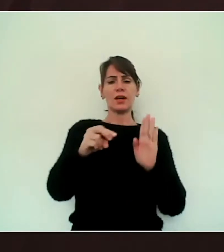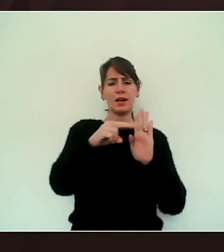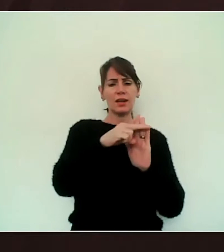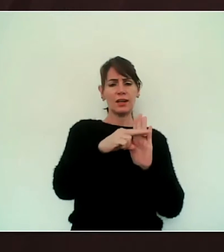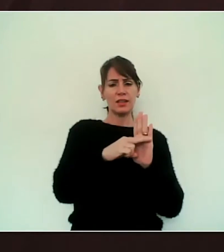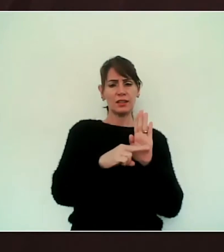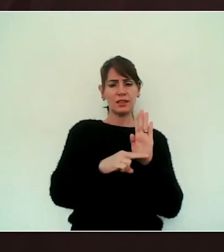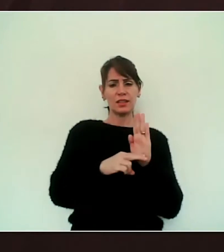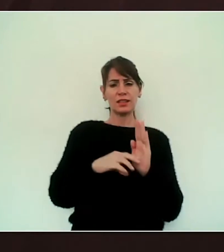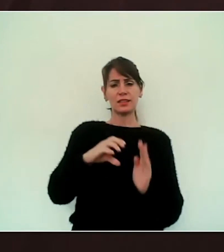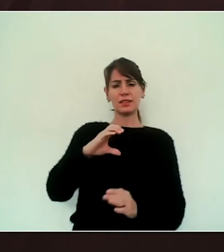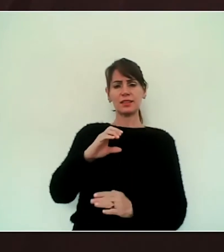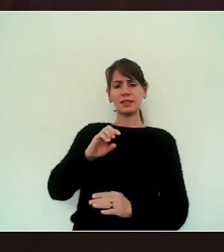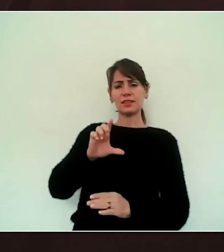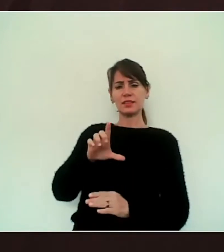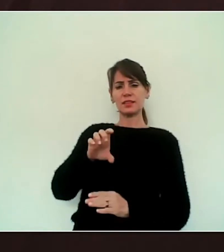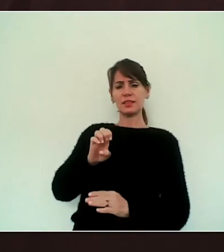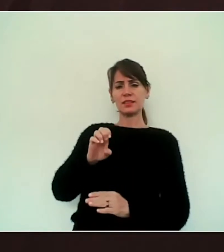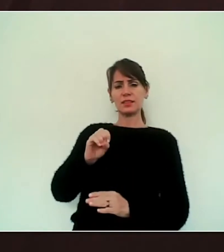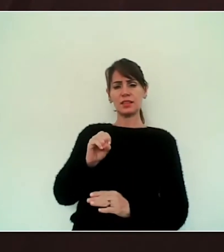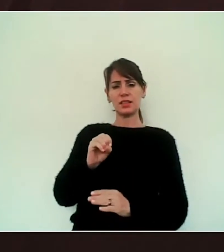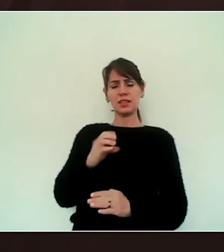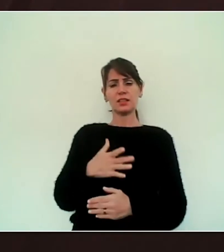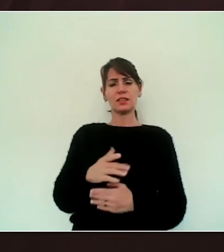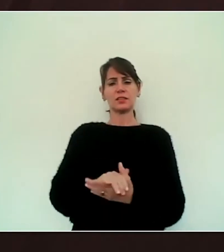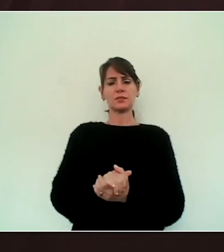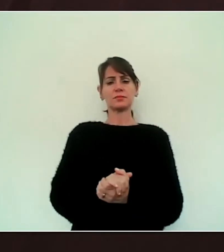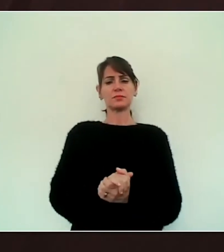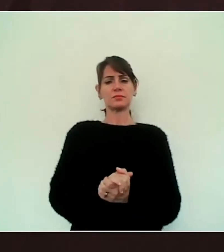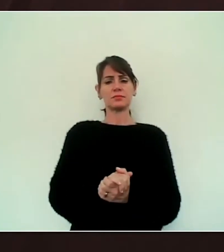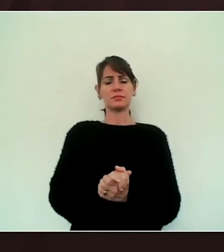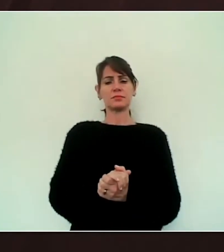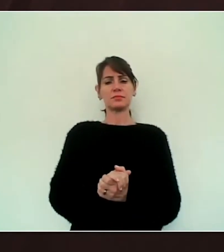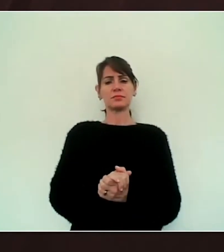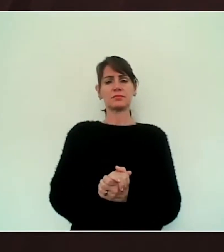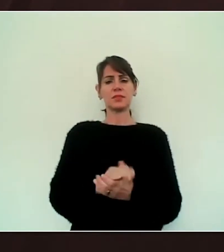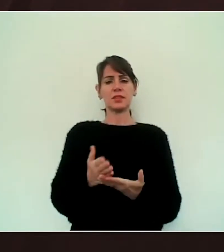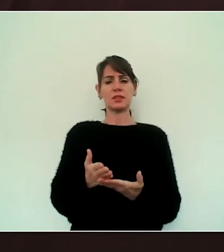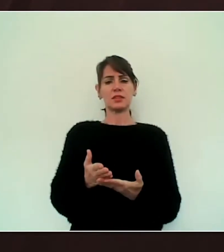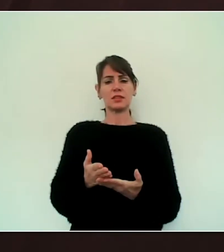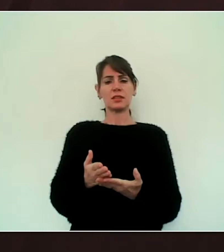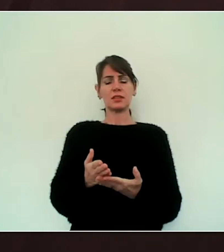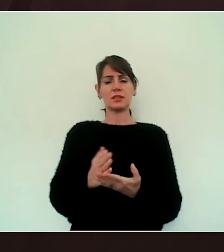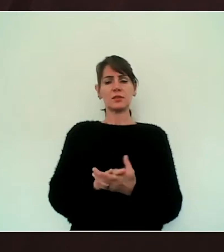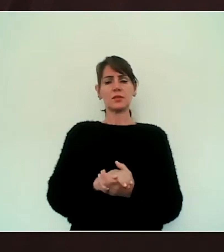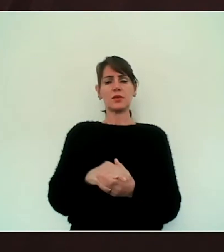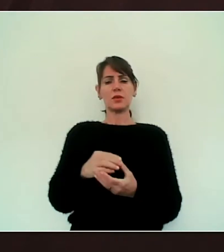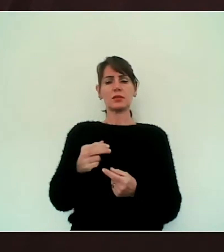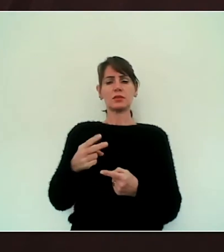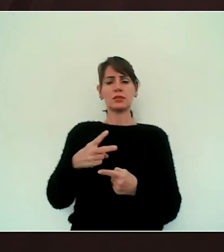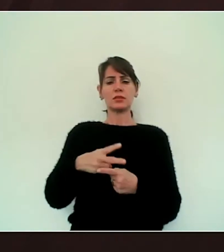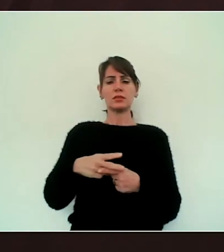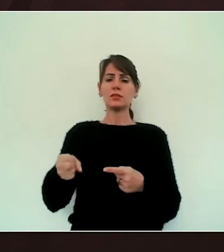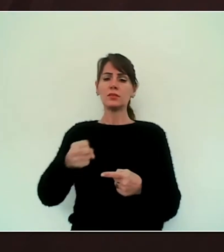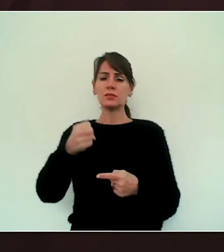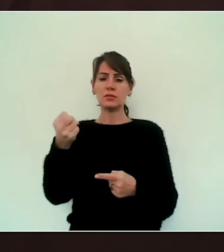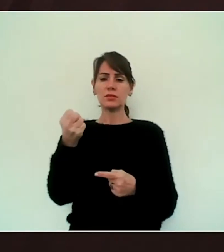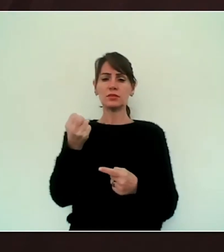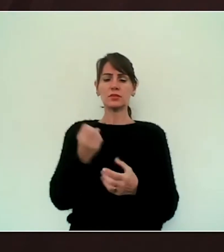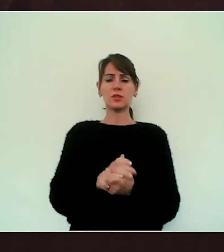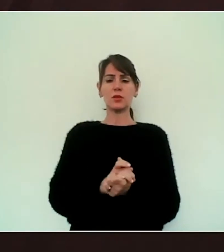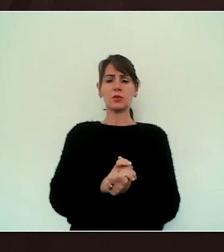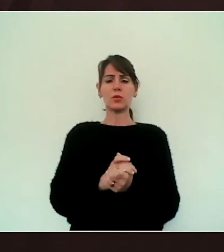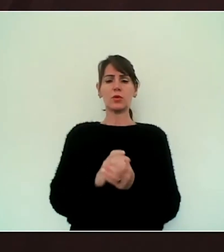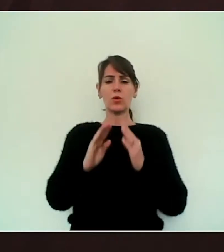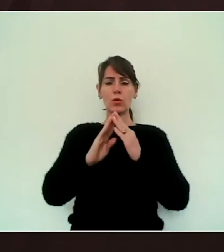um espaço tão sólido na igreja, isso eu vou comentar aqui segundo André Miller,